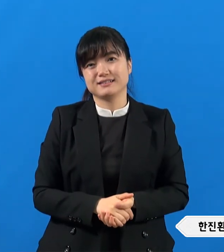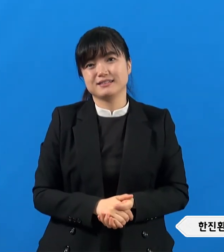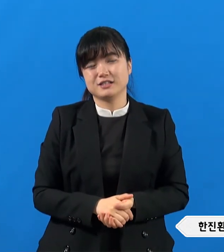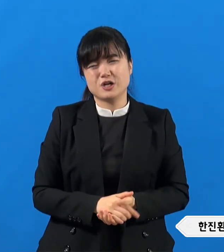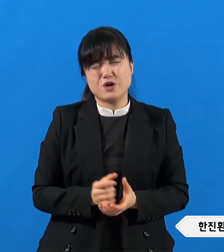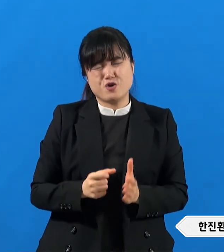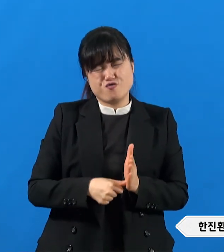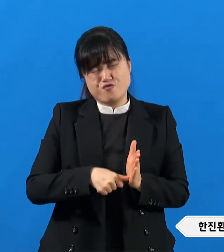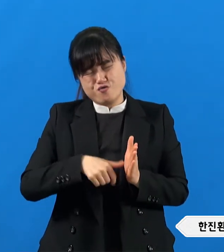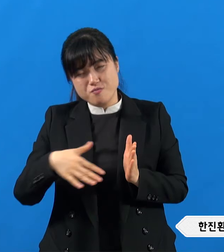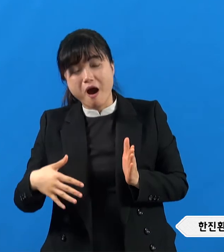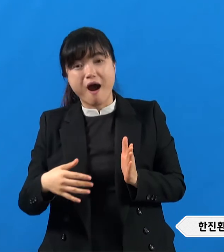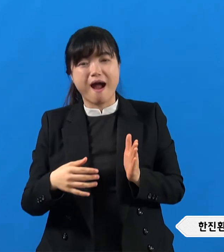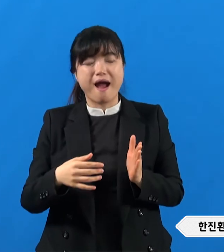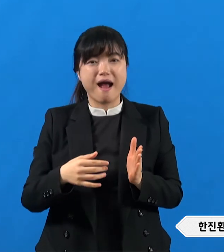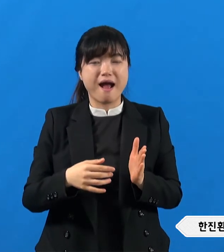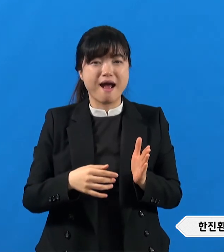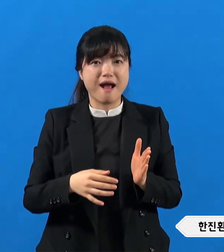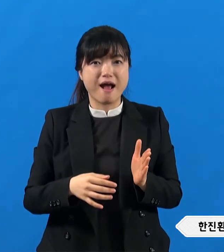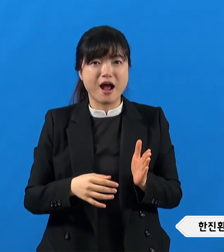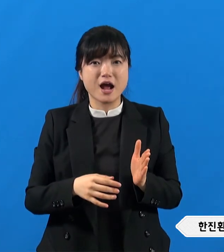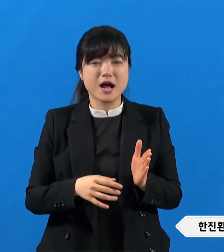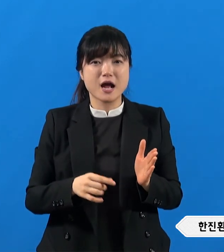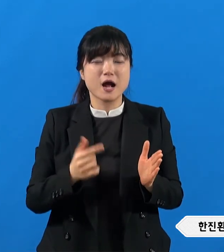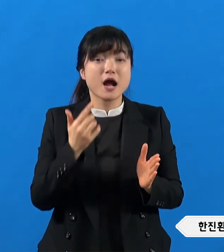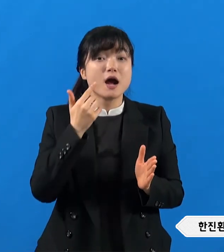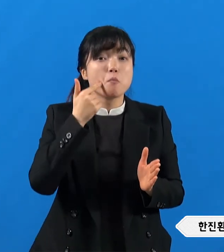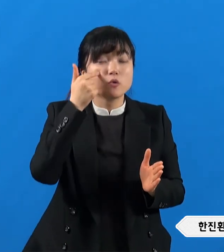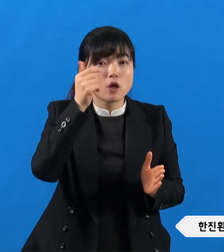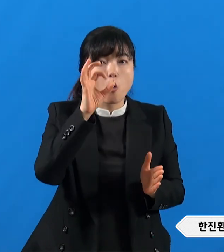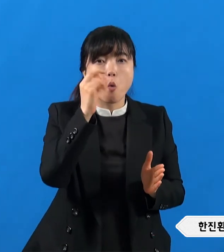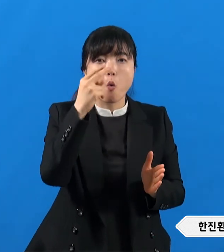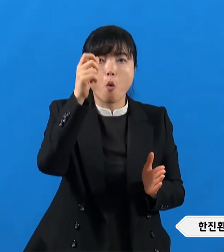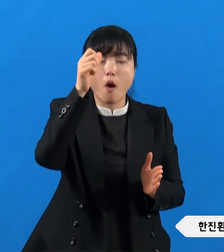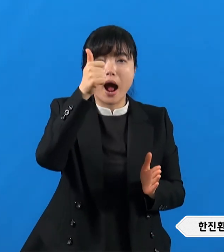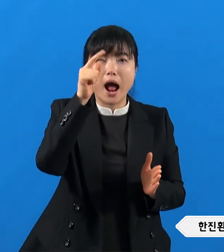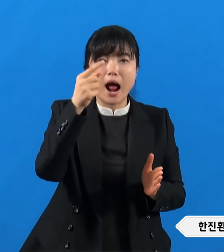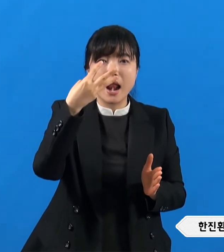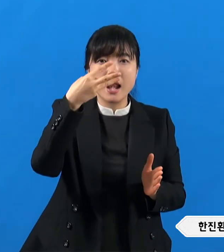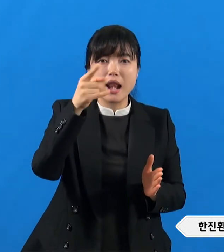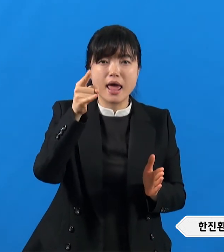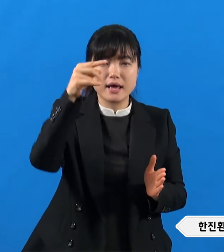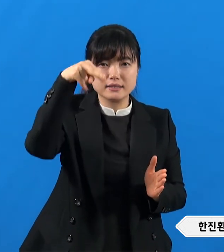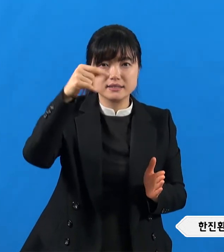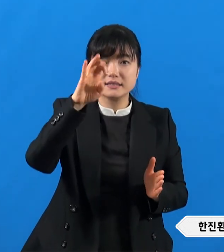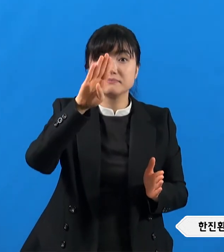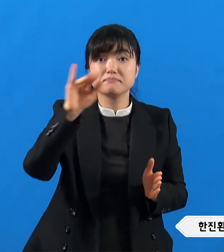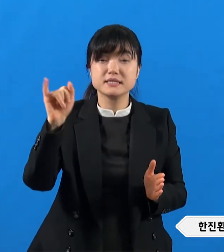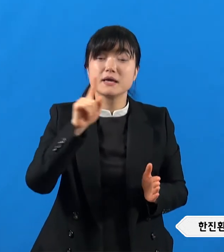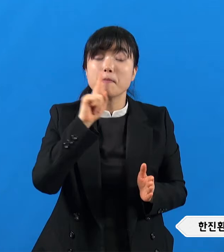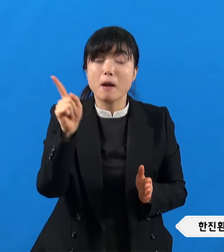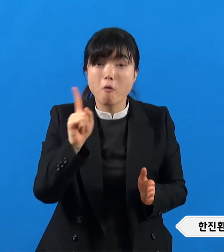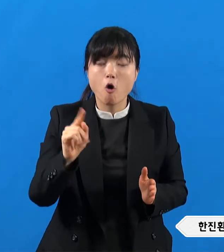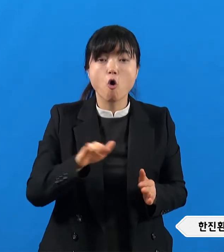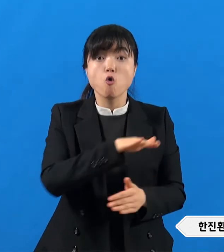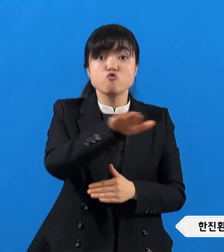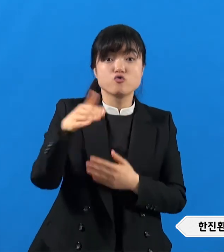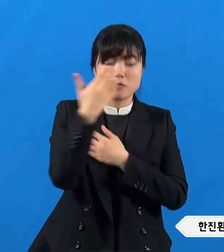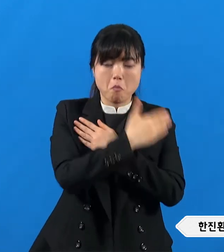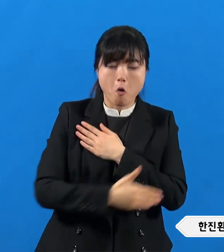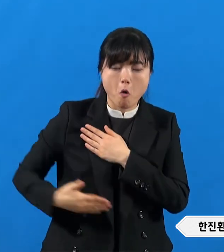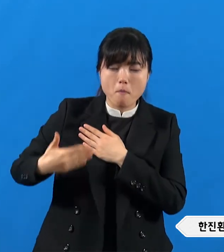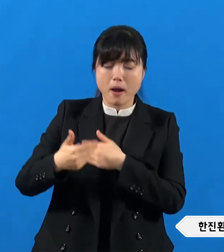유명한 영성학자 또 목사 오 할레스비가 이렇게 말했습니다. 우리 몸에 필요한